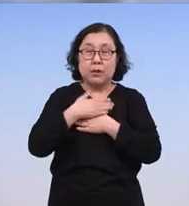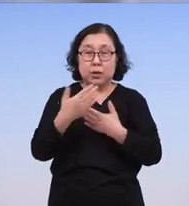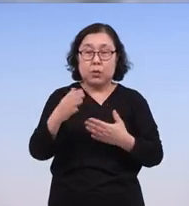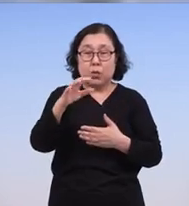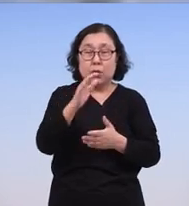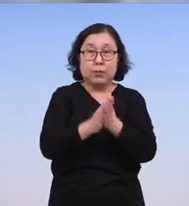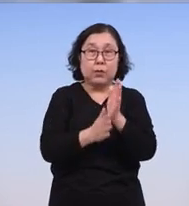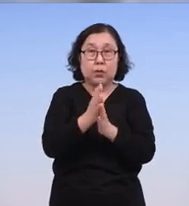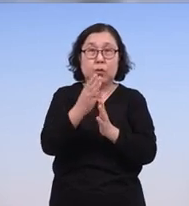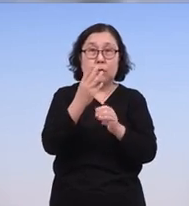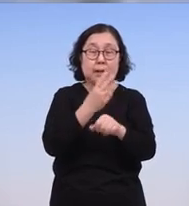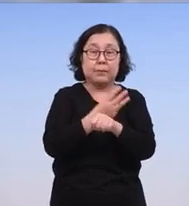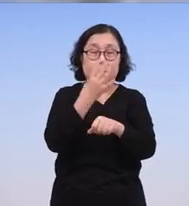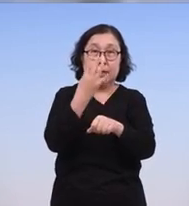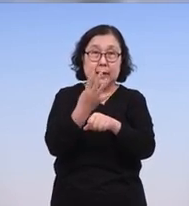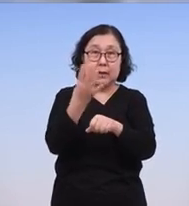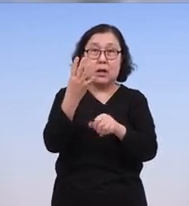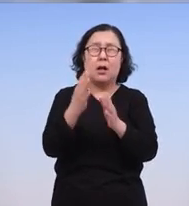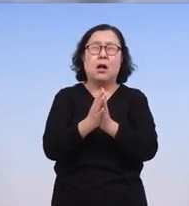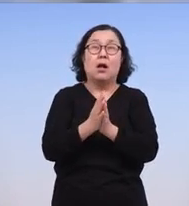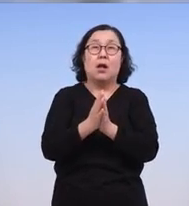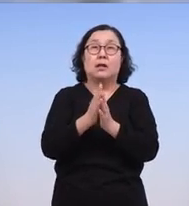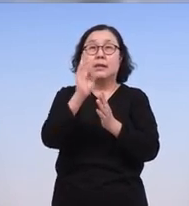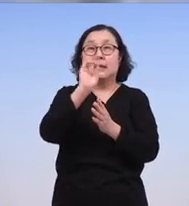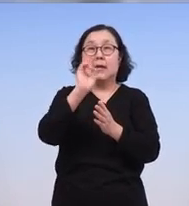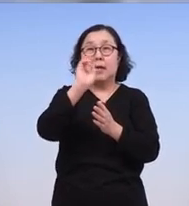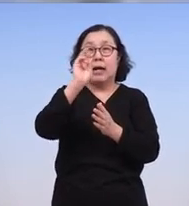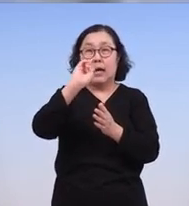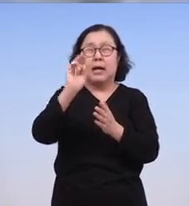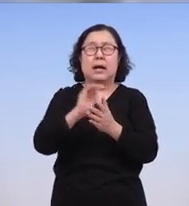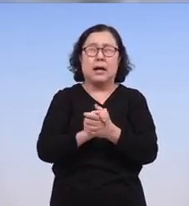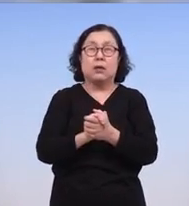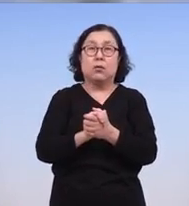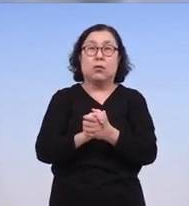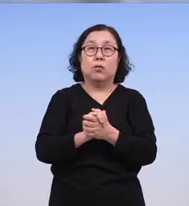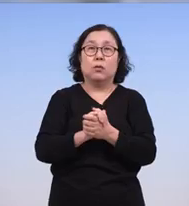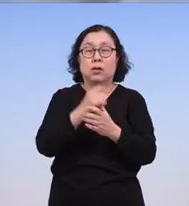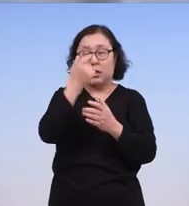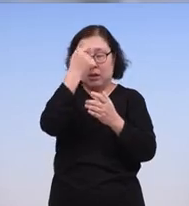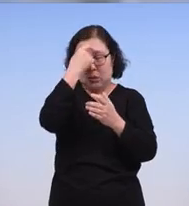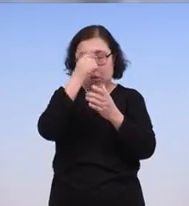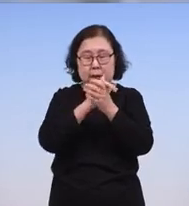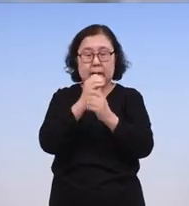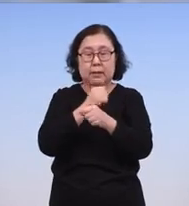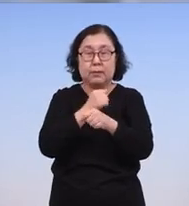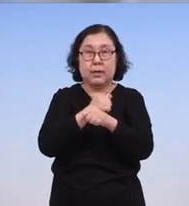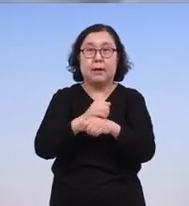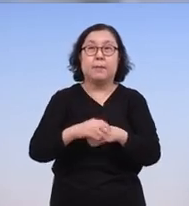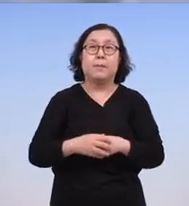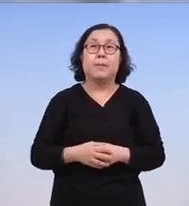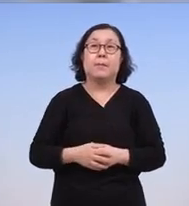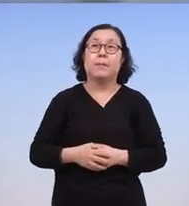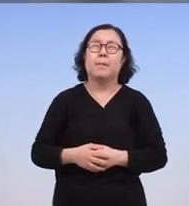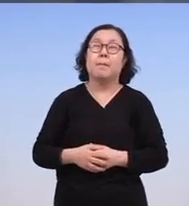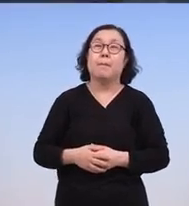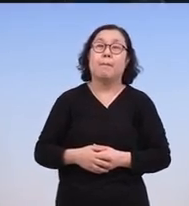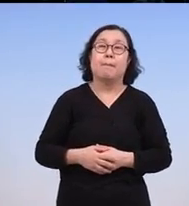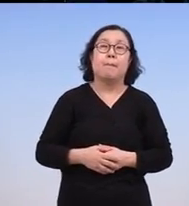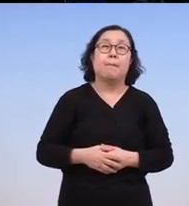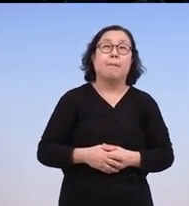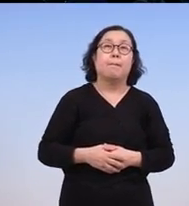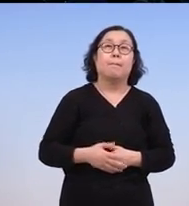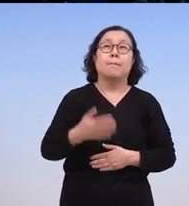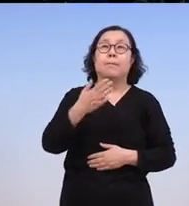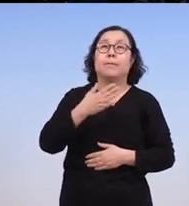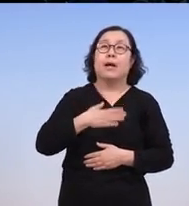날이 밝아오리. 우리 3절 4절 같이 찬양하고 함께 기도하는 시간 갖도록 하겠습니다. 우리 손뼉 치면서 기뻐하면서